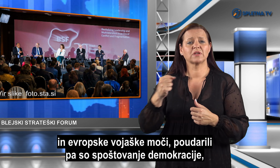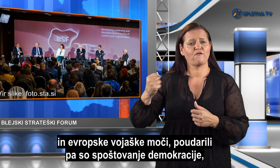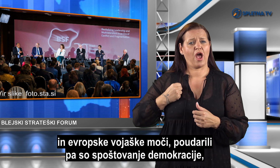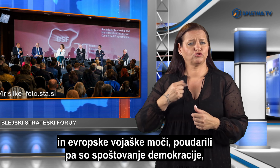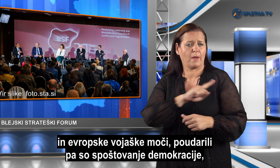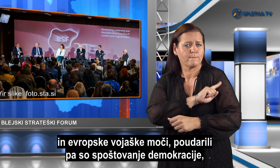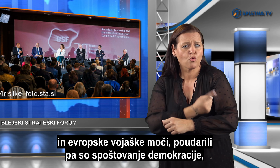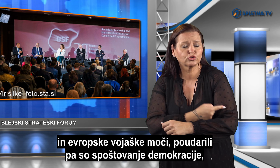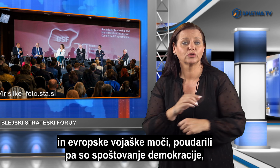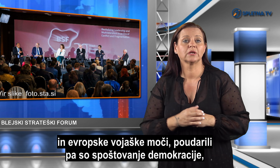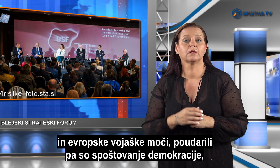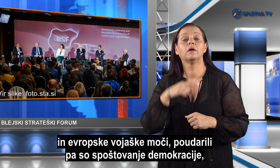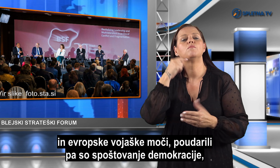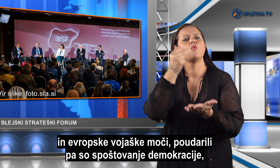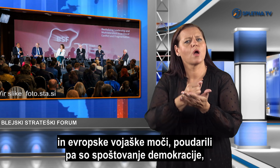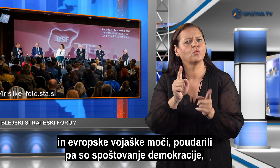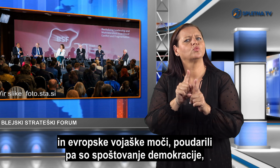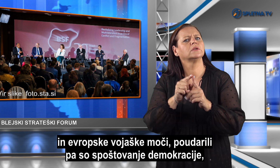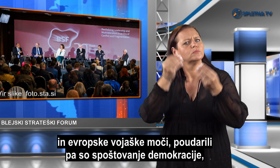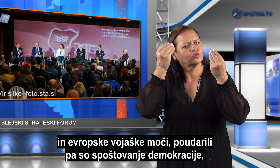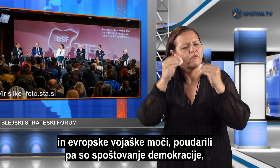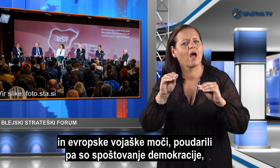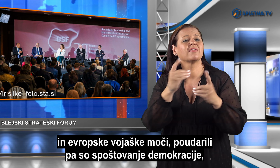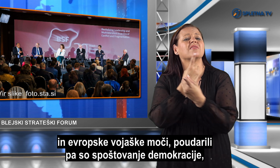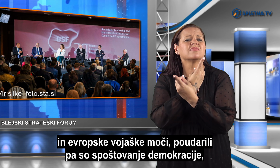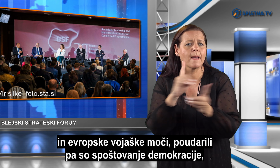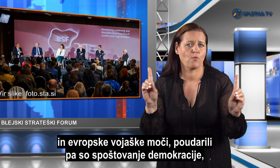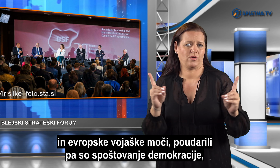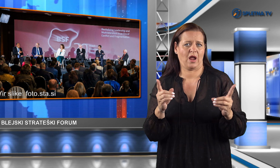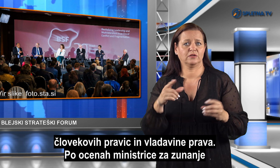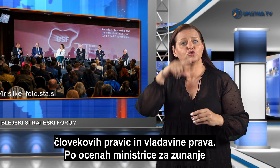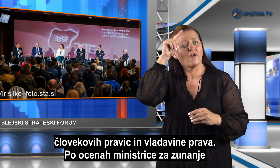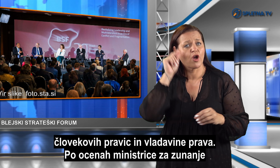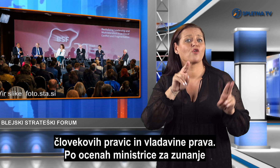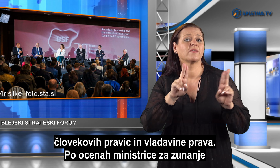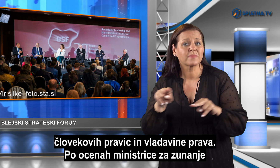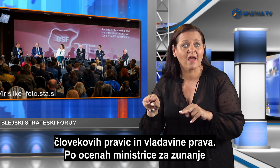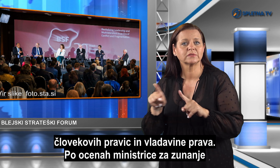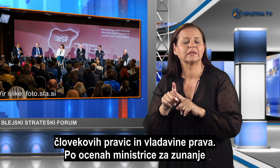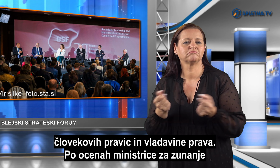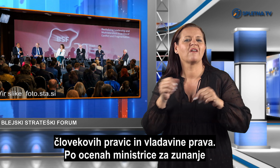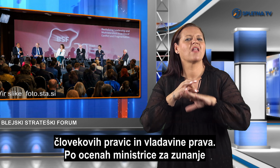moči. Poudarili pa so spoštovanje demokracije, človekovih pravic in vladavine